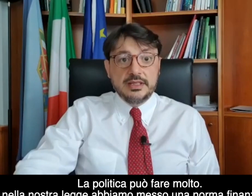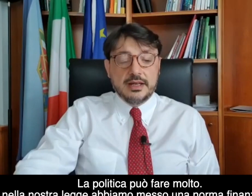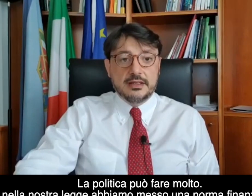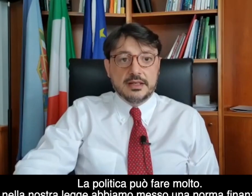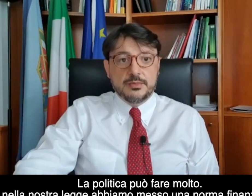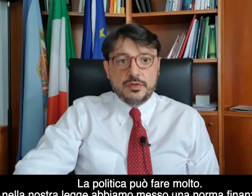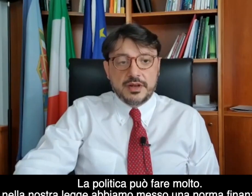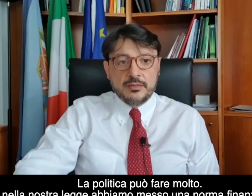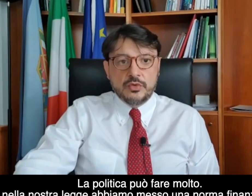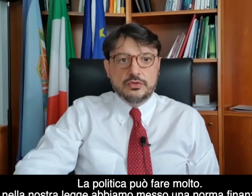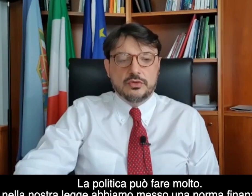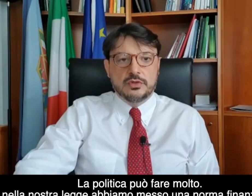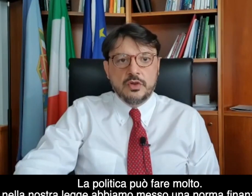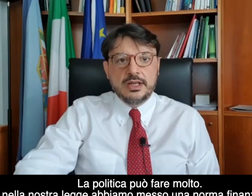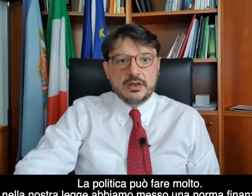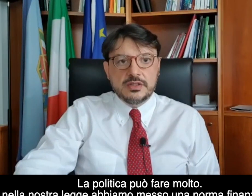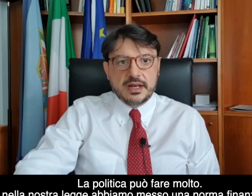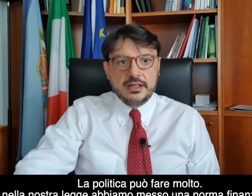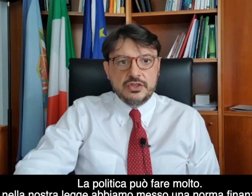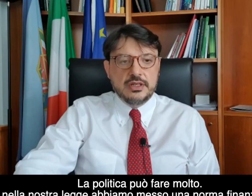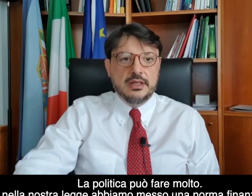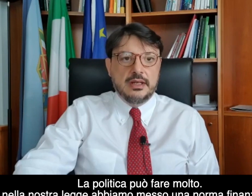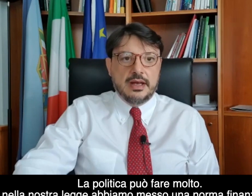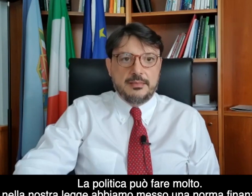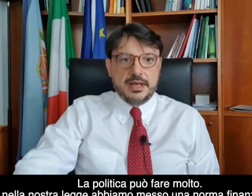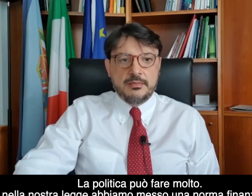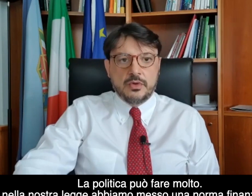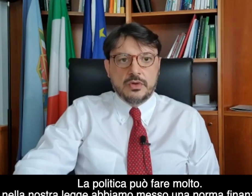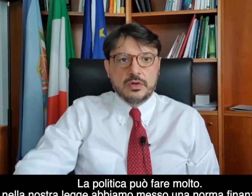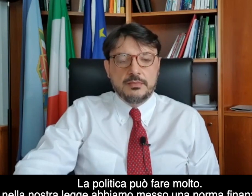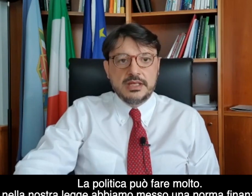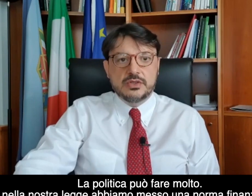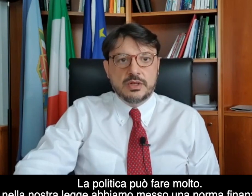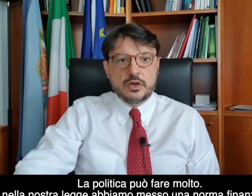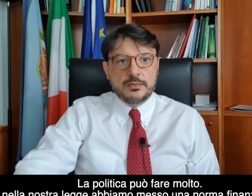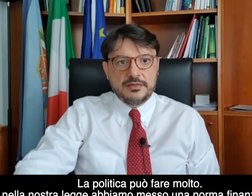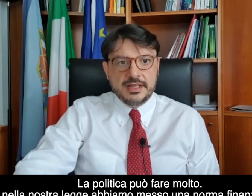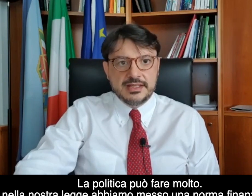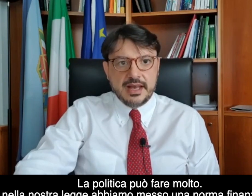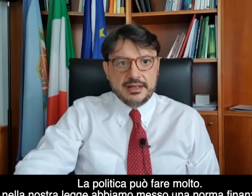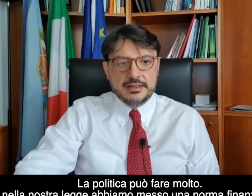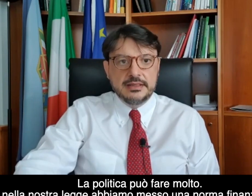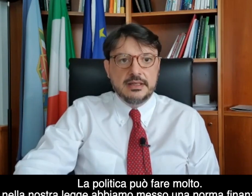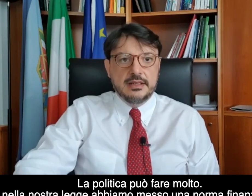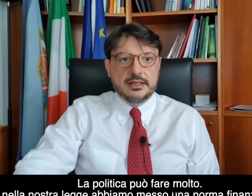può fare molto noi nella nostra legge abbiamo messo una norma finanziaria che